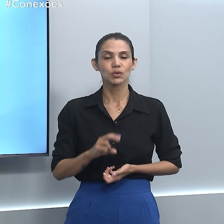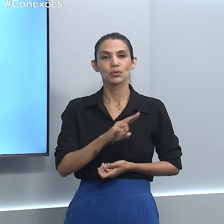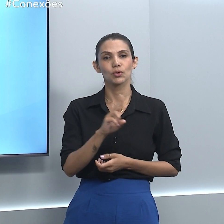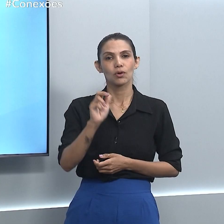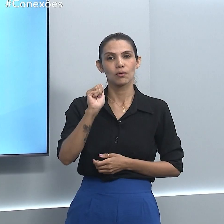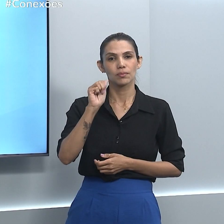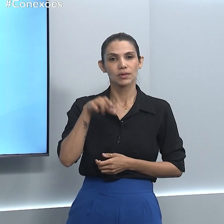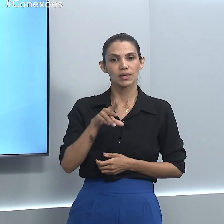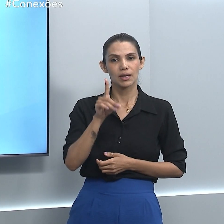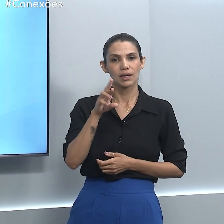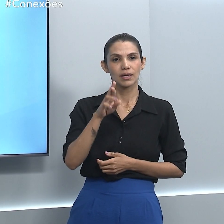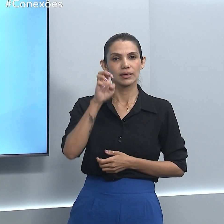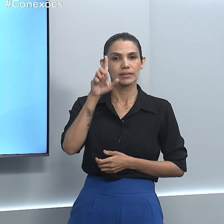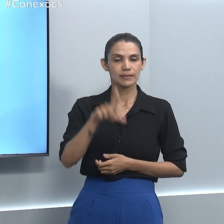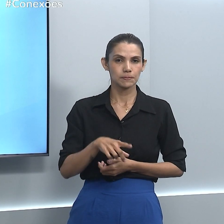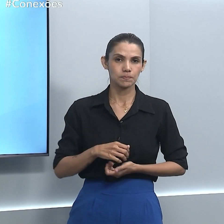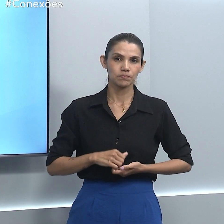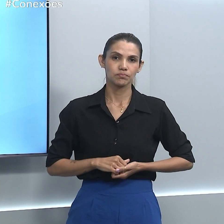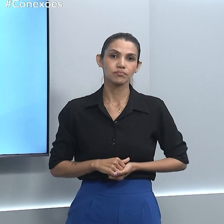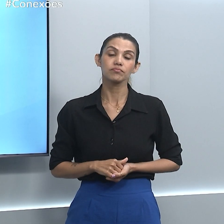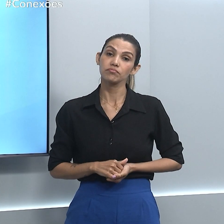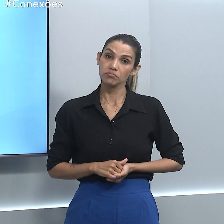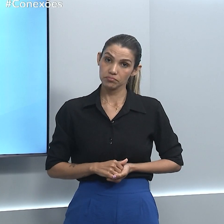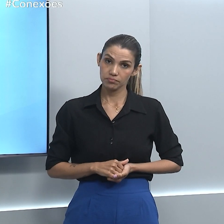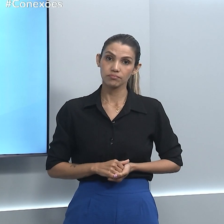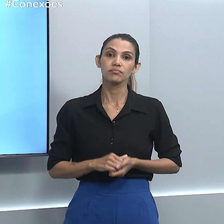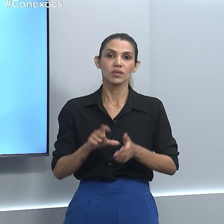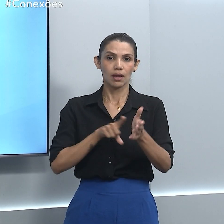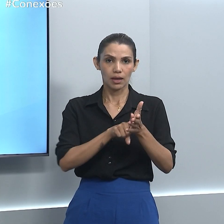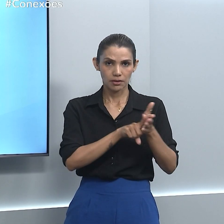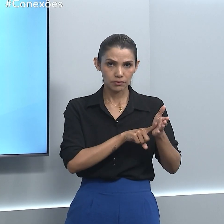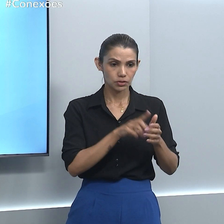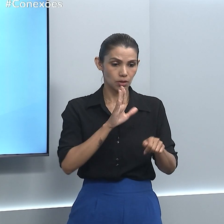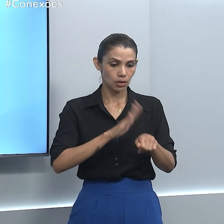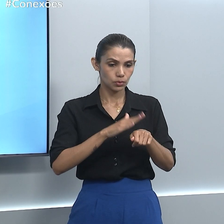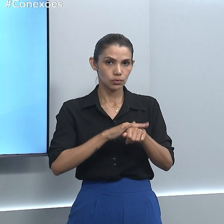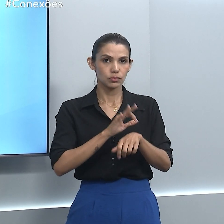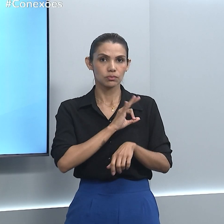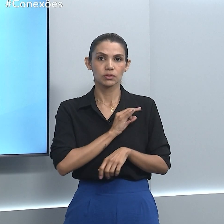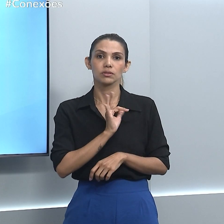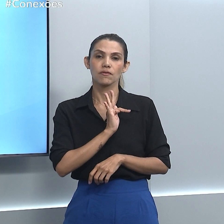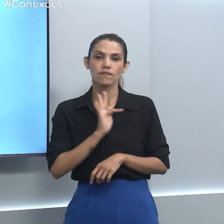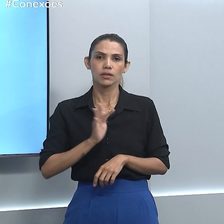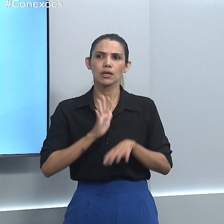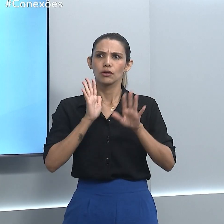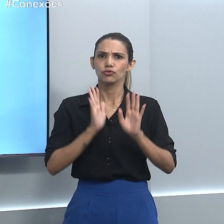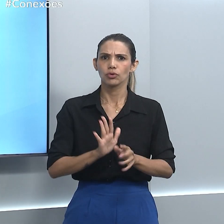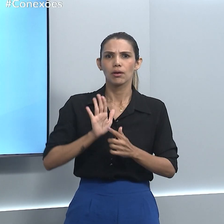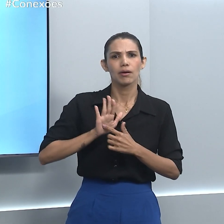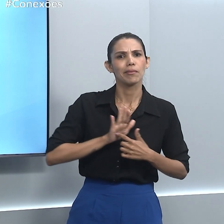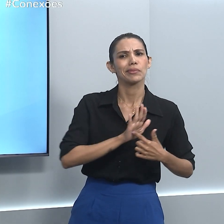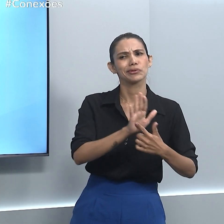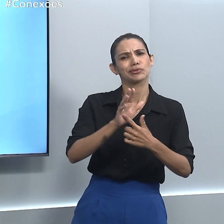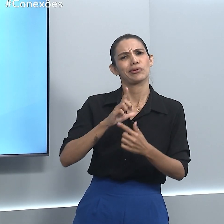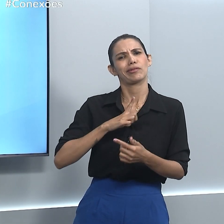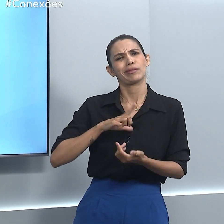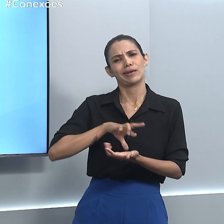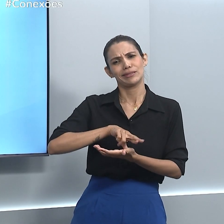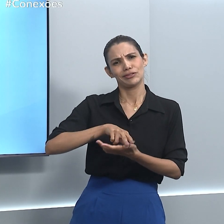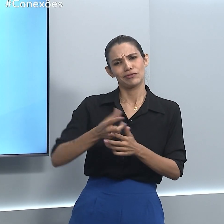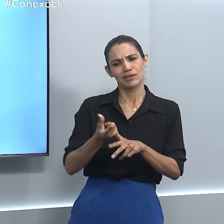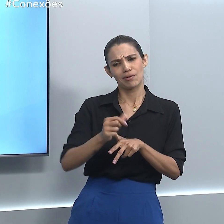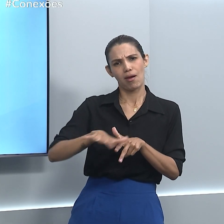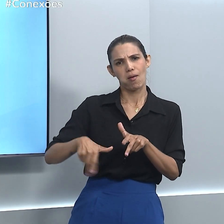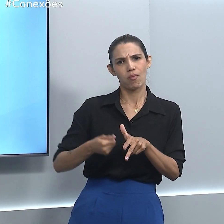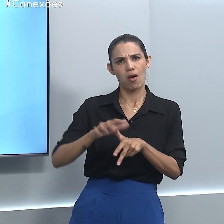Paulo Félix Fidelis. Uma investigação da Polícia Federal revelou um amplo esquema de fraudes e desvios